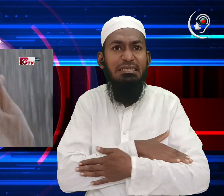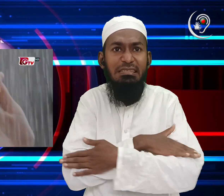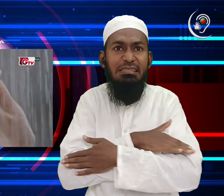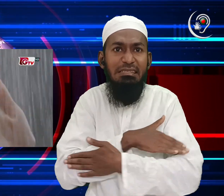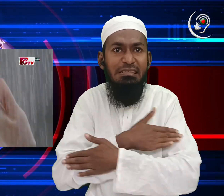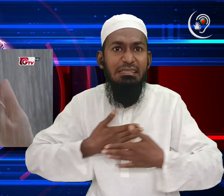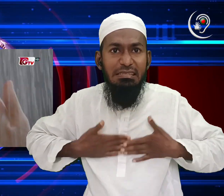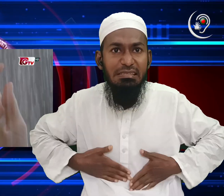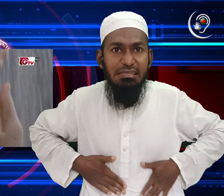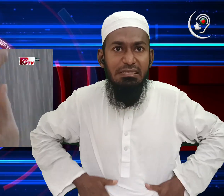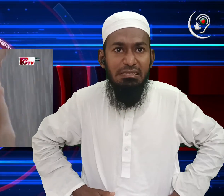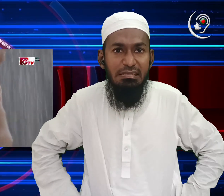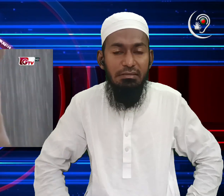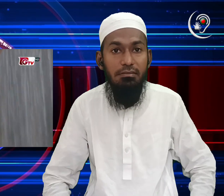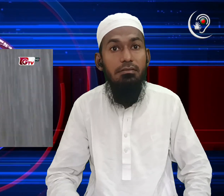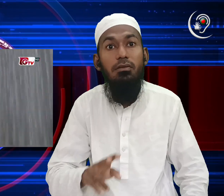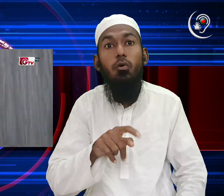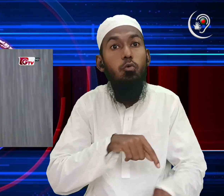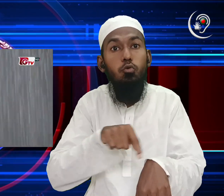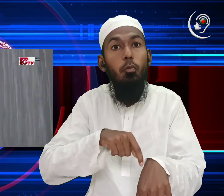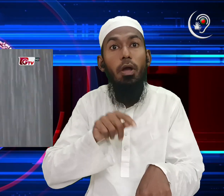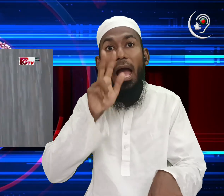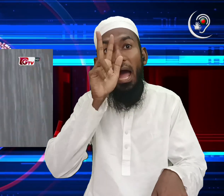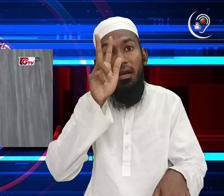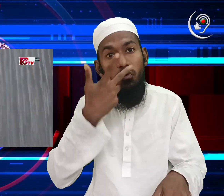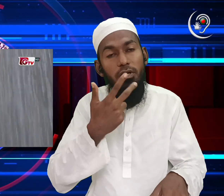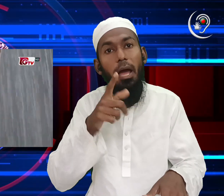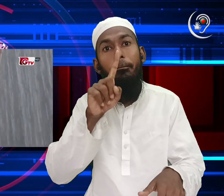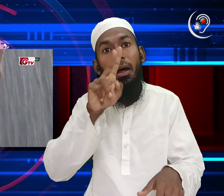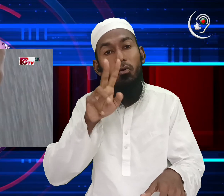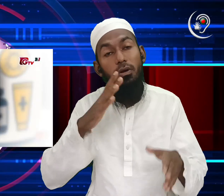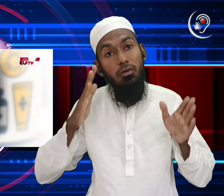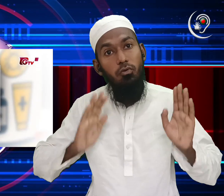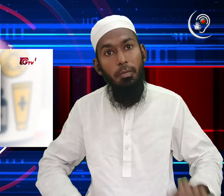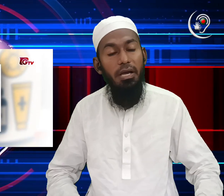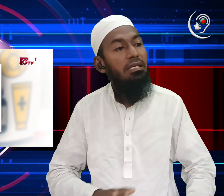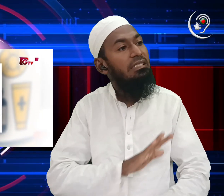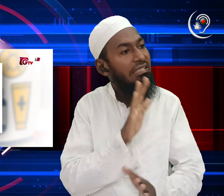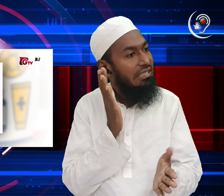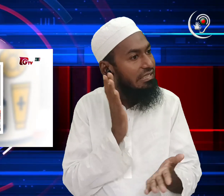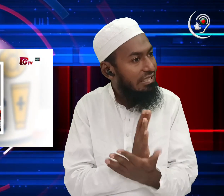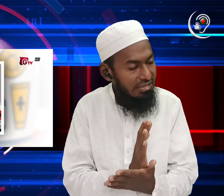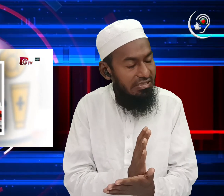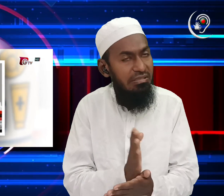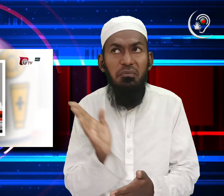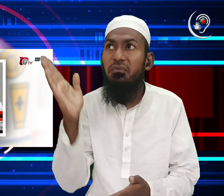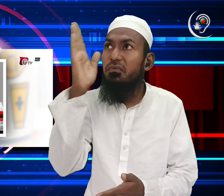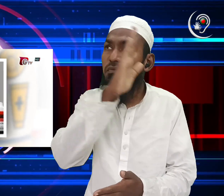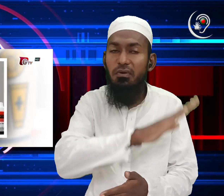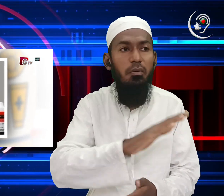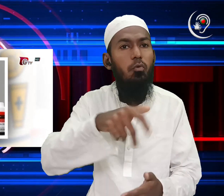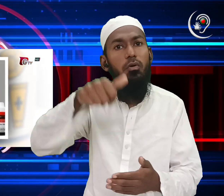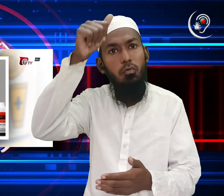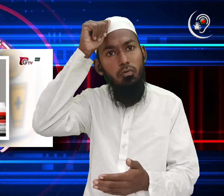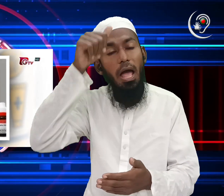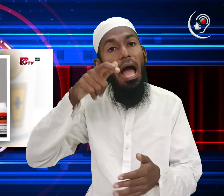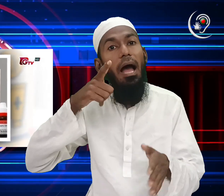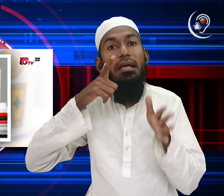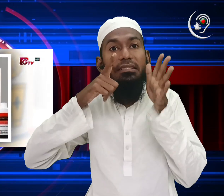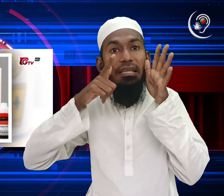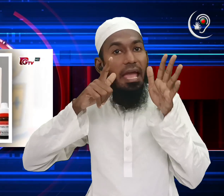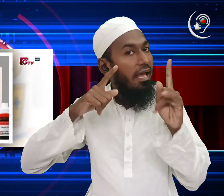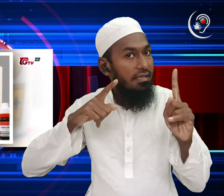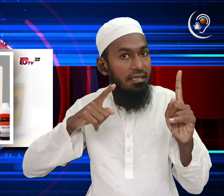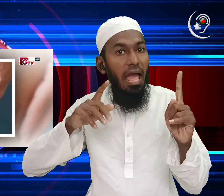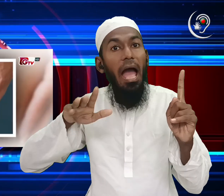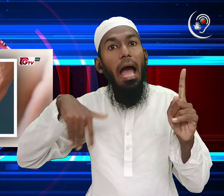রাখতে হয়। এরপর কুসুম গরম পানিতে গোসল করে নিতে হয়। 7 দিন পর একইভাবে পুনরায় পারমেথ্রিন ক্রিম